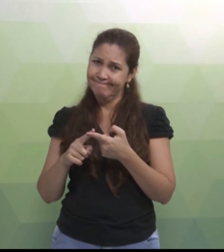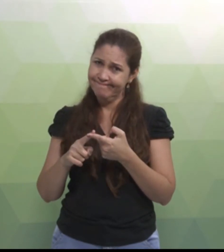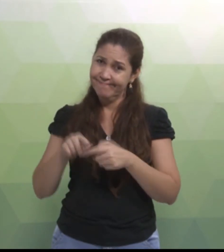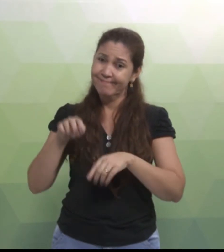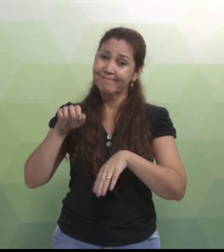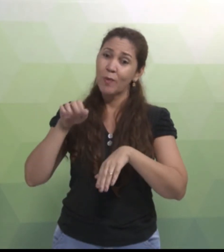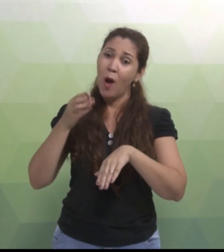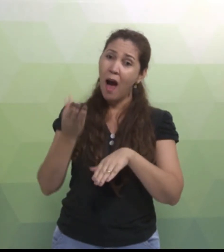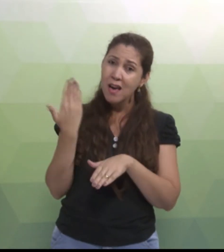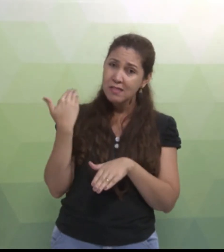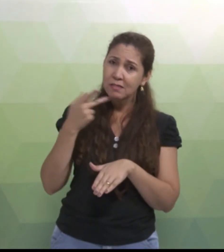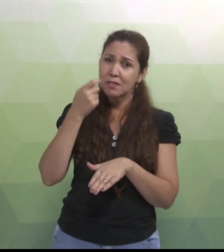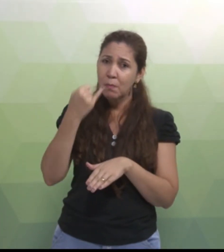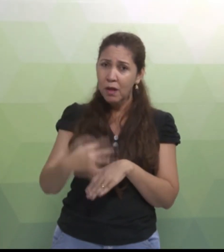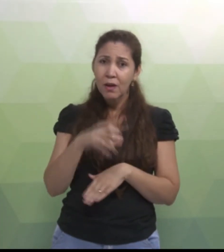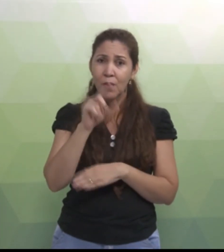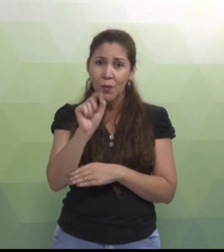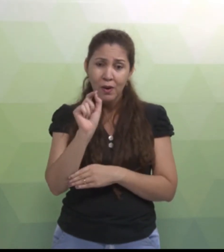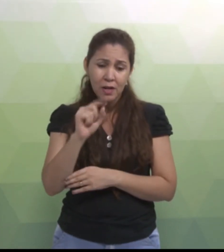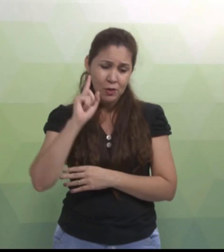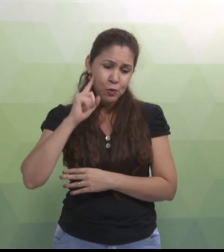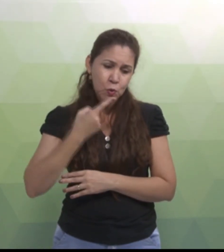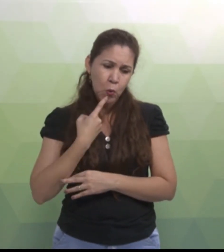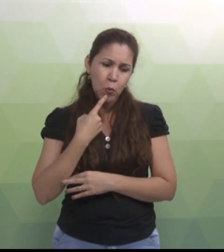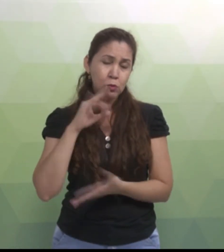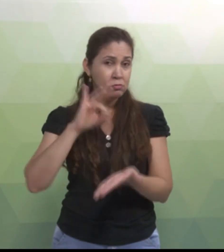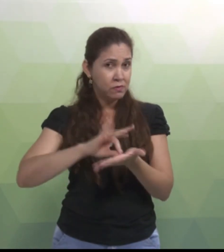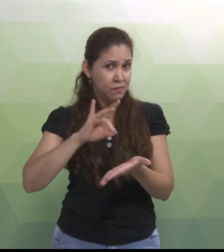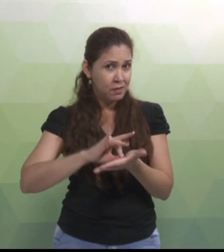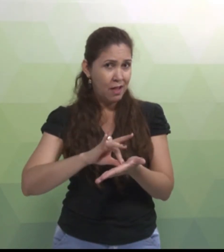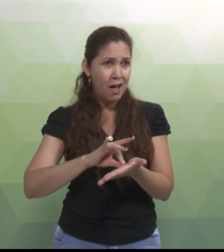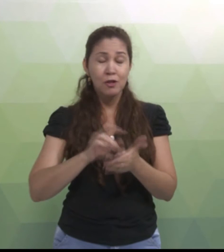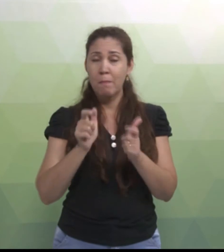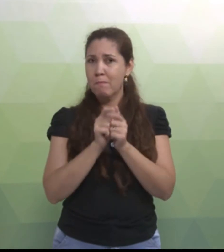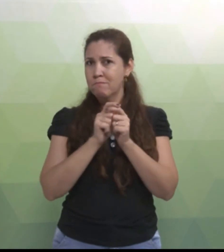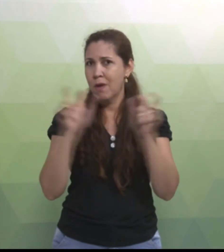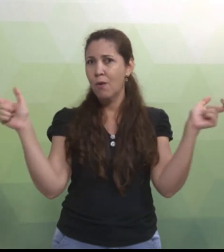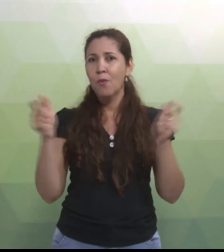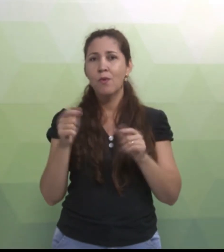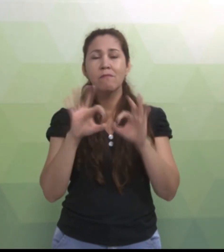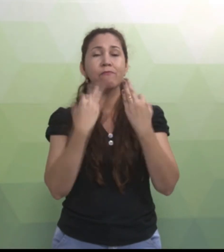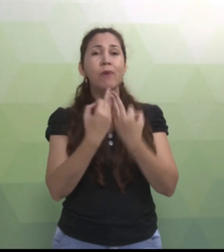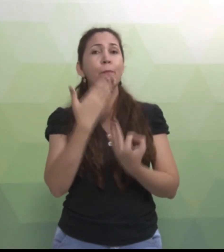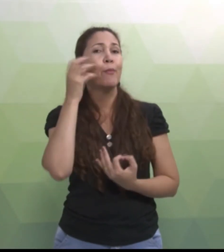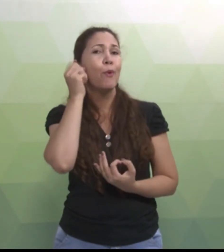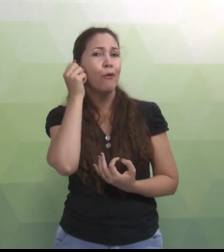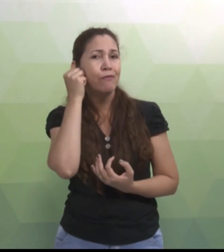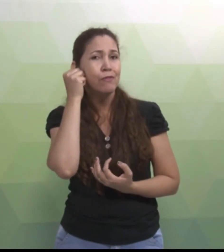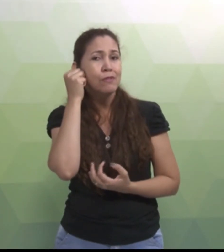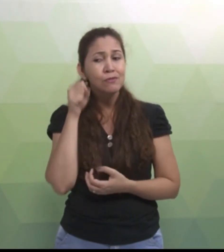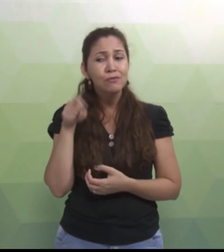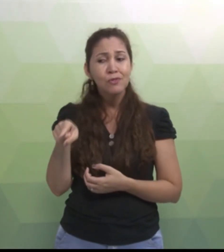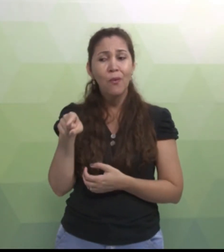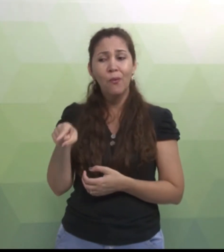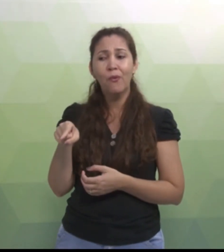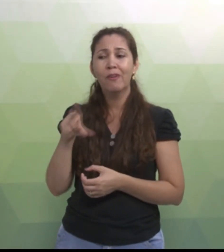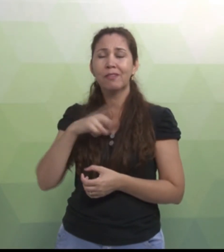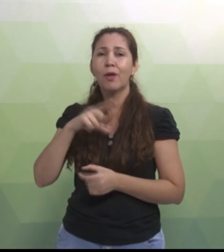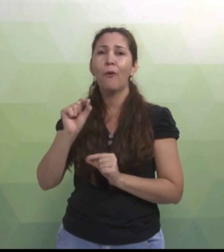assim como falei anteriormente. A maioria dos surdos tem pais ouvintes, então o que traz um